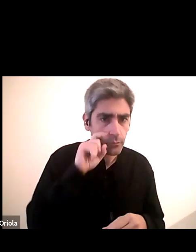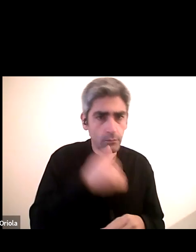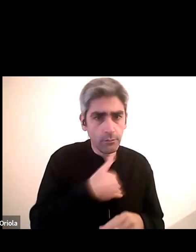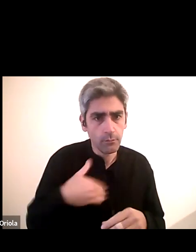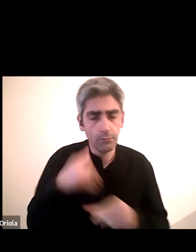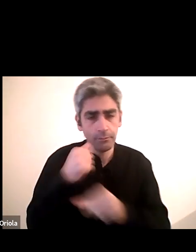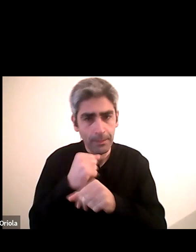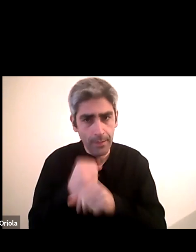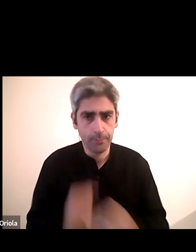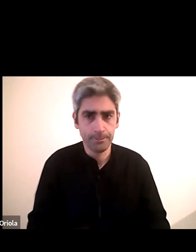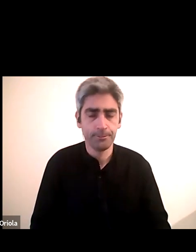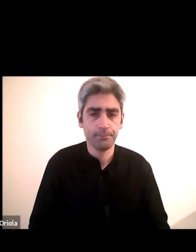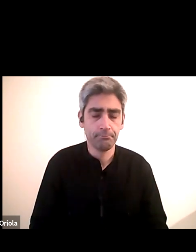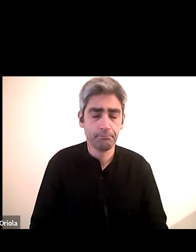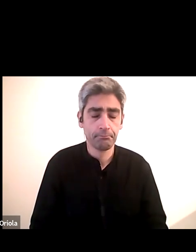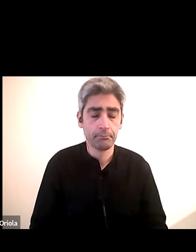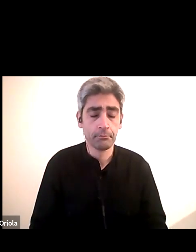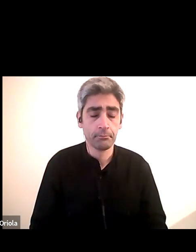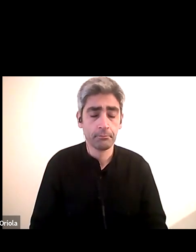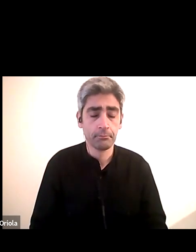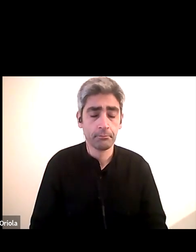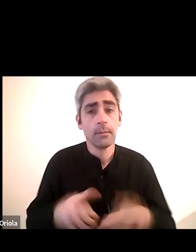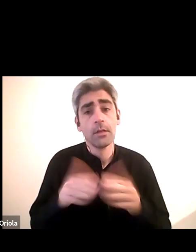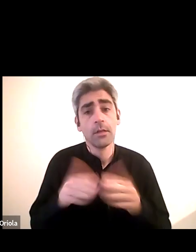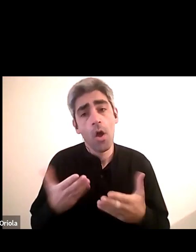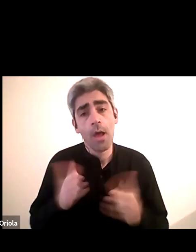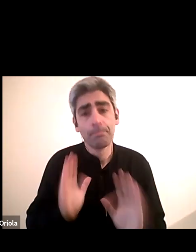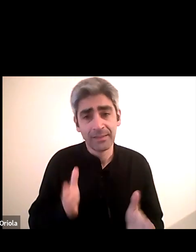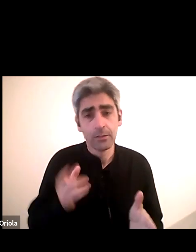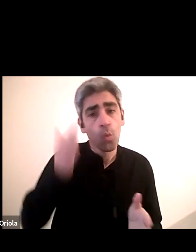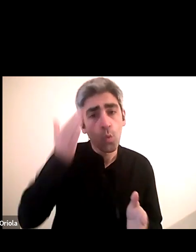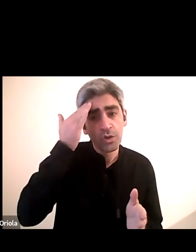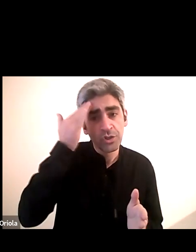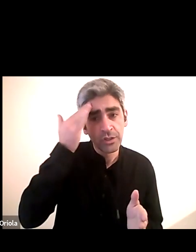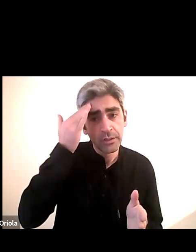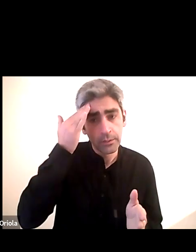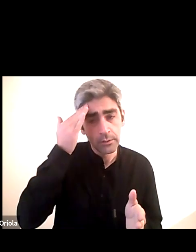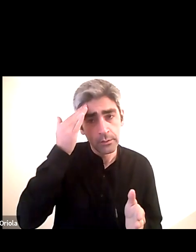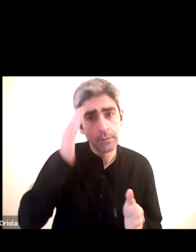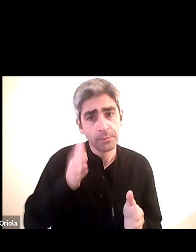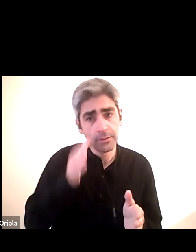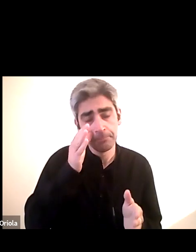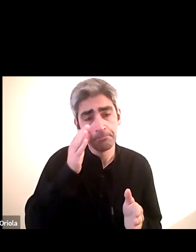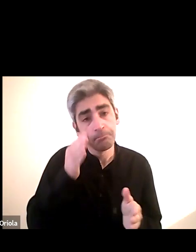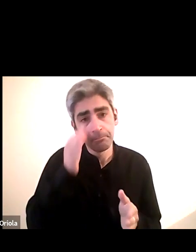trabalho. Agora, temos que ter consciência de que há que fazer,